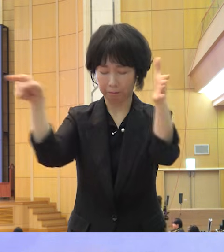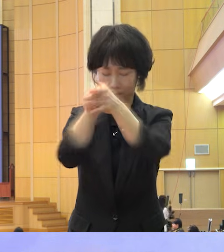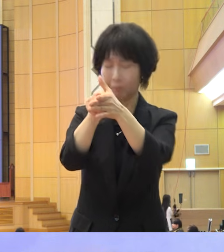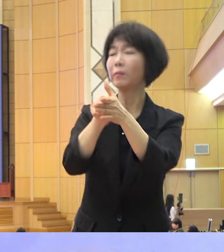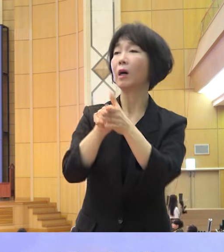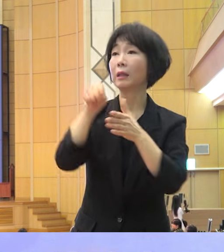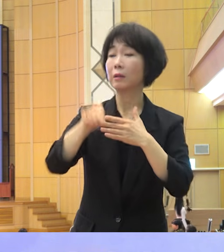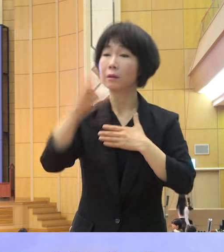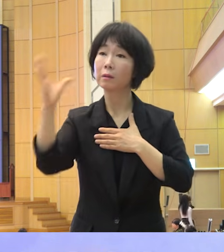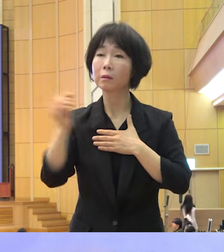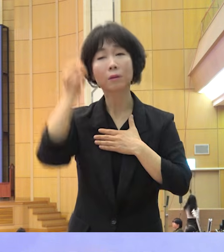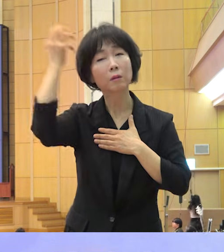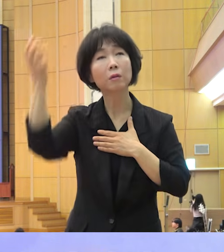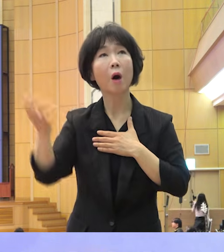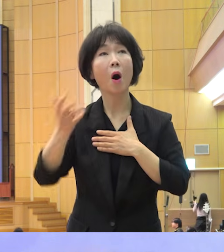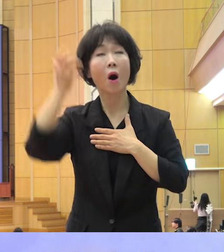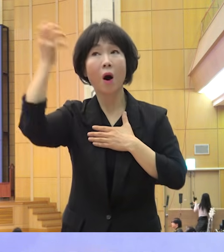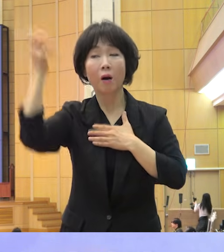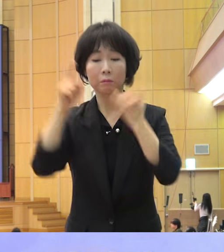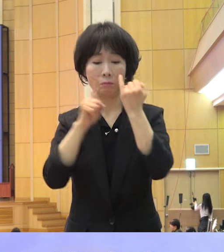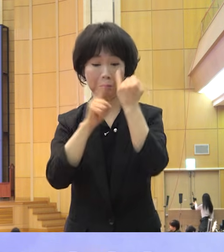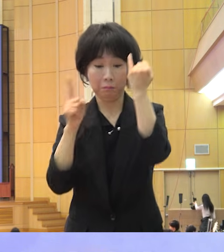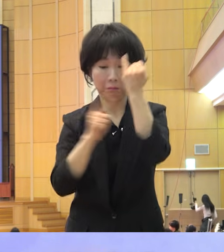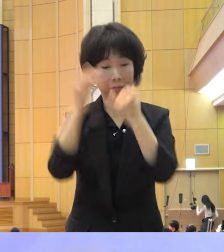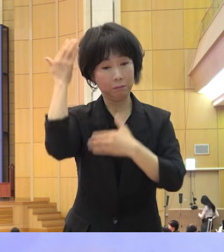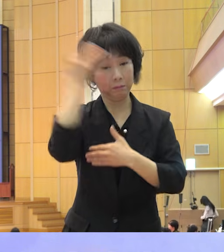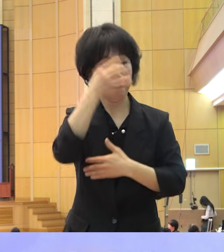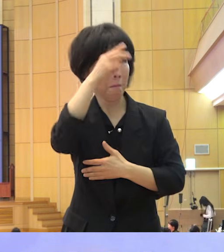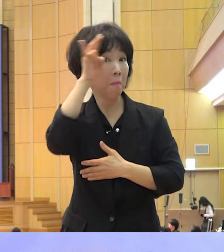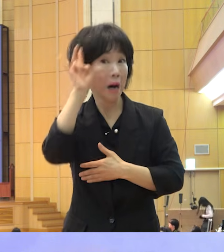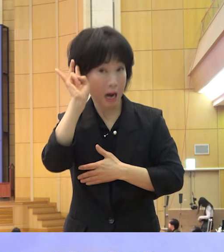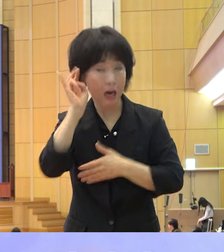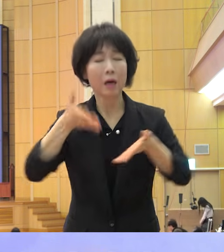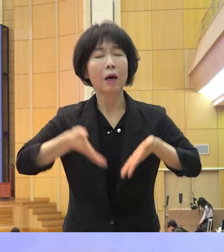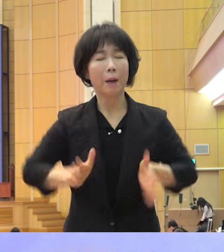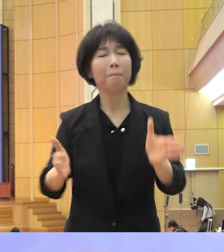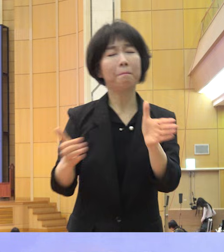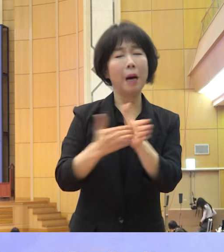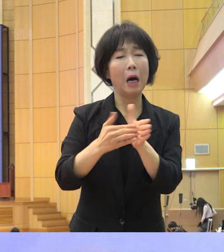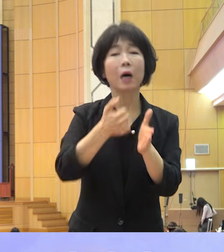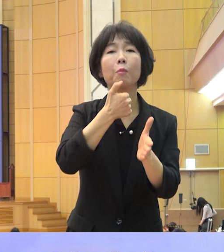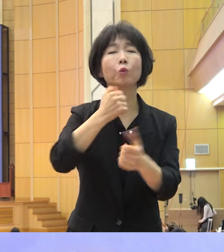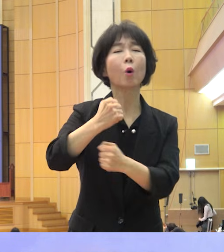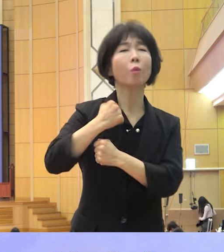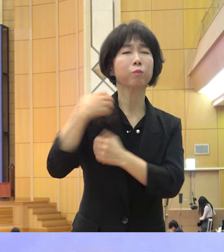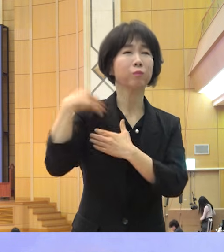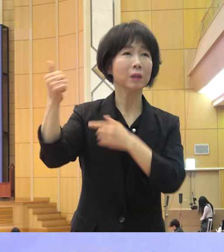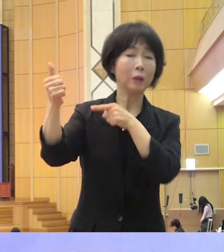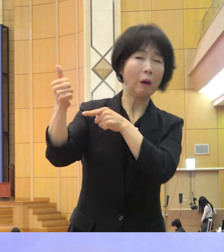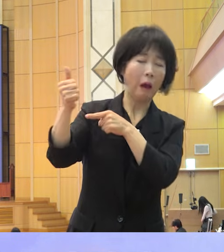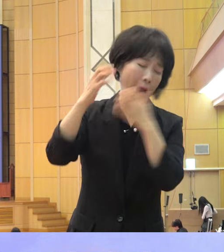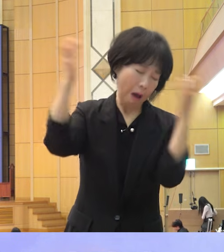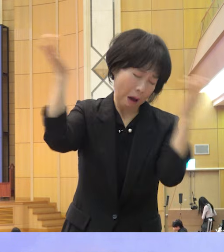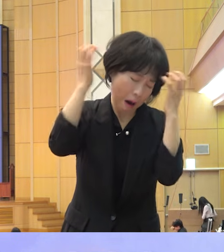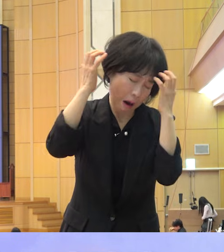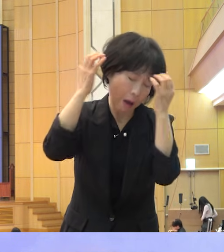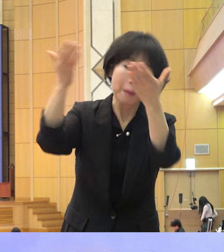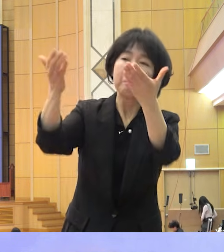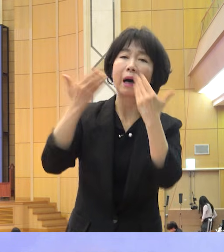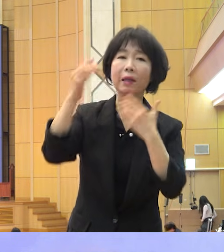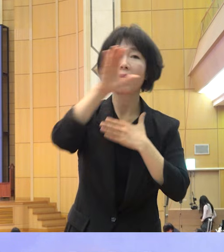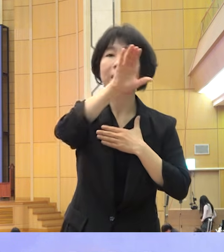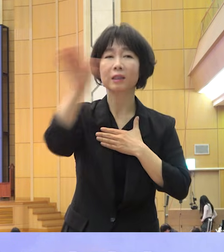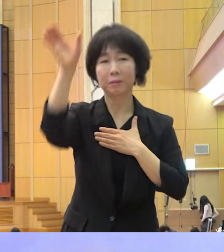믿사오니 이는 성령으로 잉태하사 동정녀 마리아에게 나시고 본디오 빌라도에게 고난을